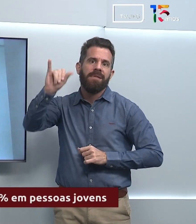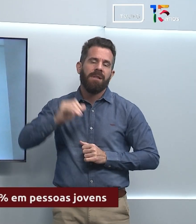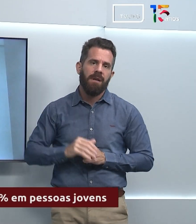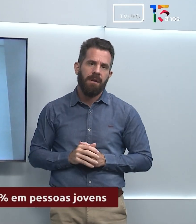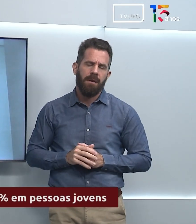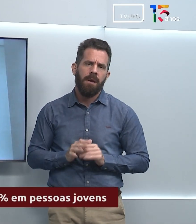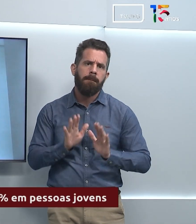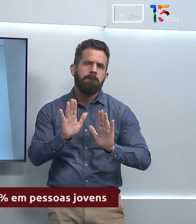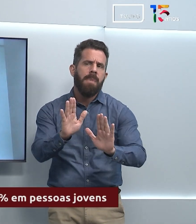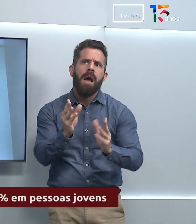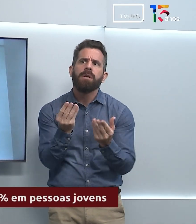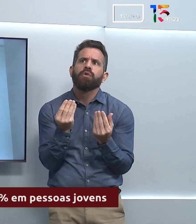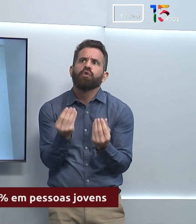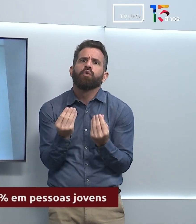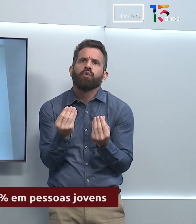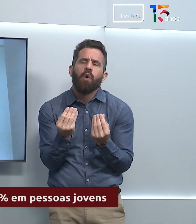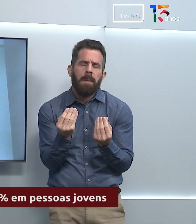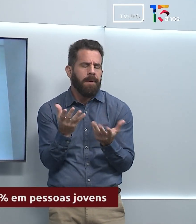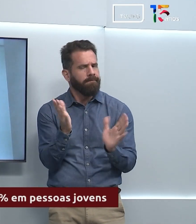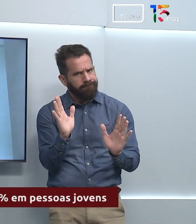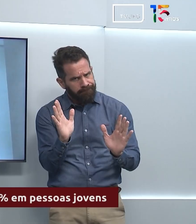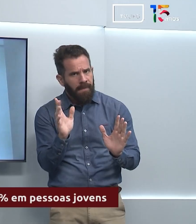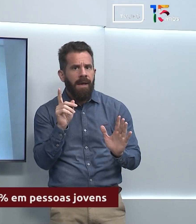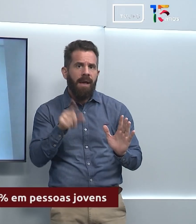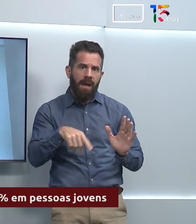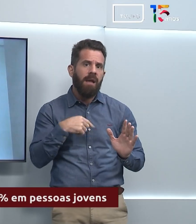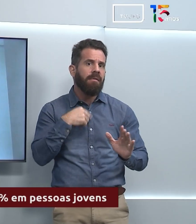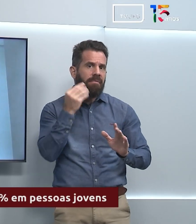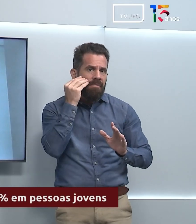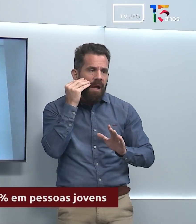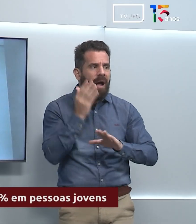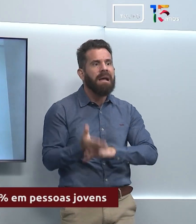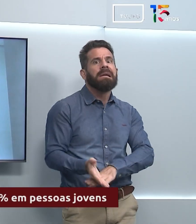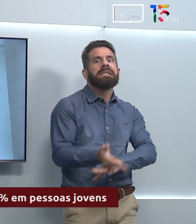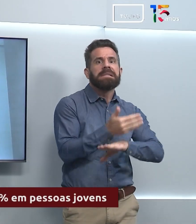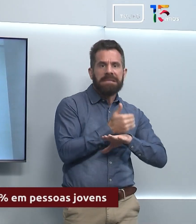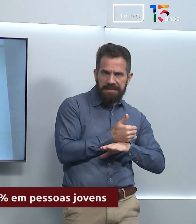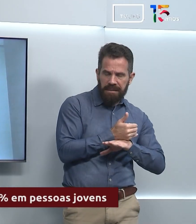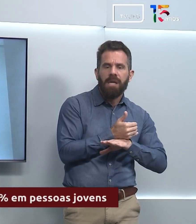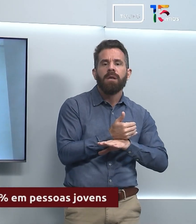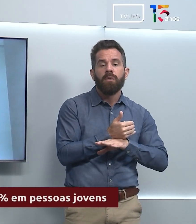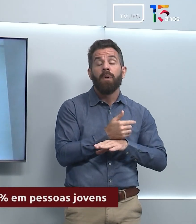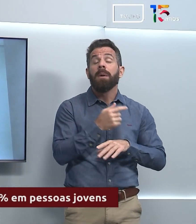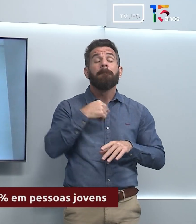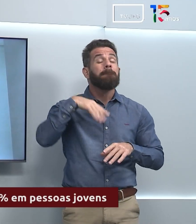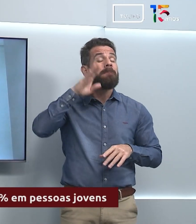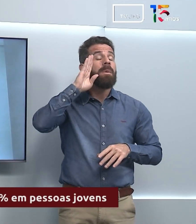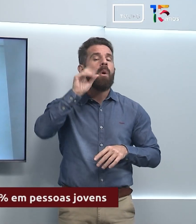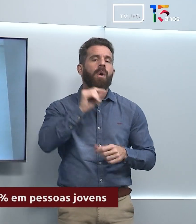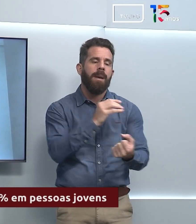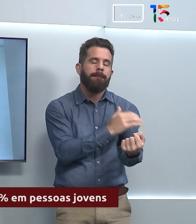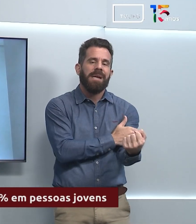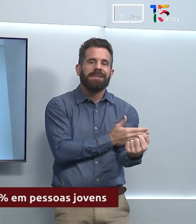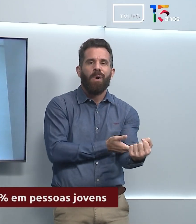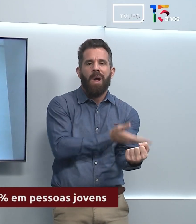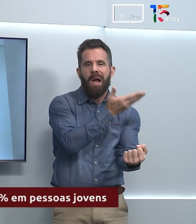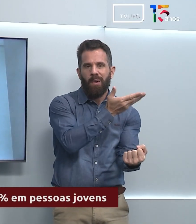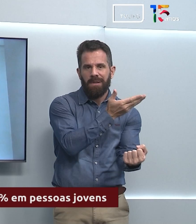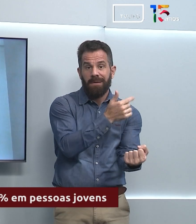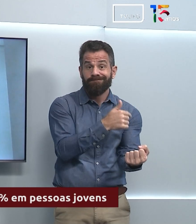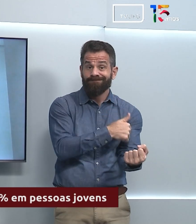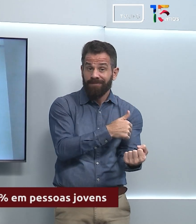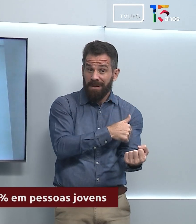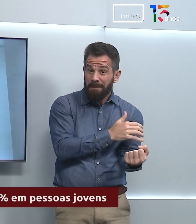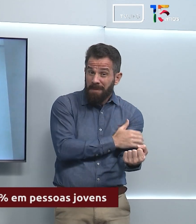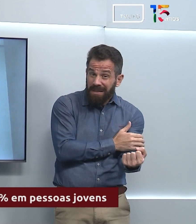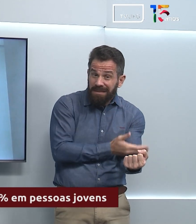tira a idade desse jogo, e aqui é o nosso tema, o AVC em jovem, é a pressão alta. Então, a doença que a gente